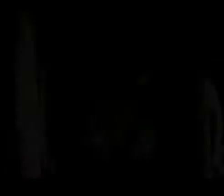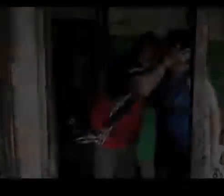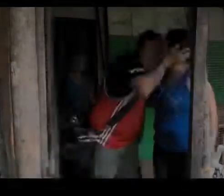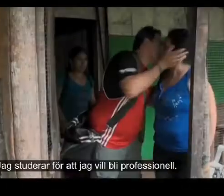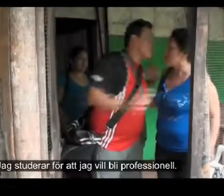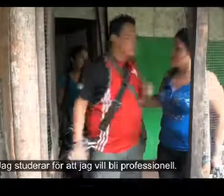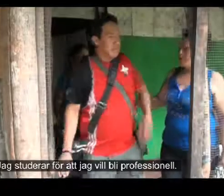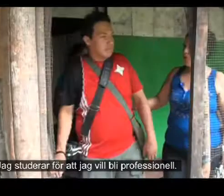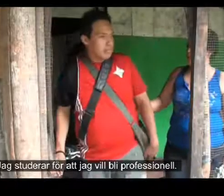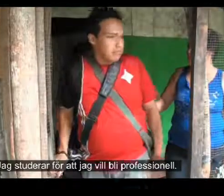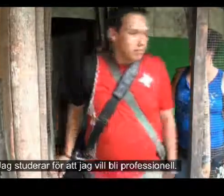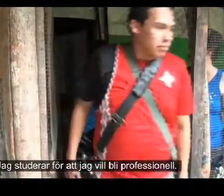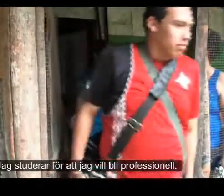Voy a estudiar porque quiero ser profesional.